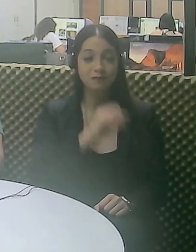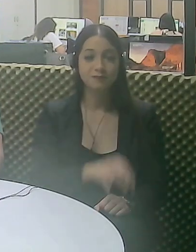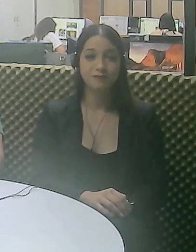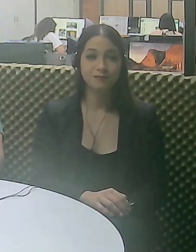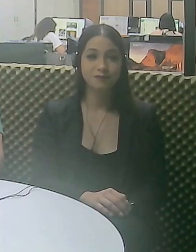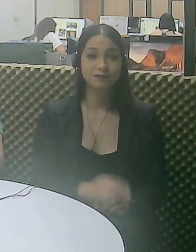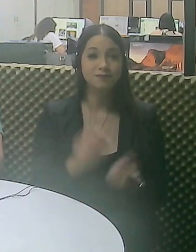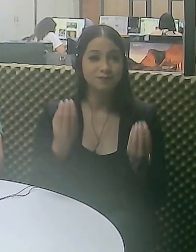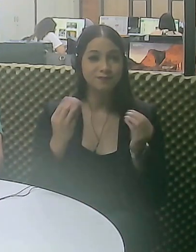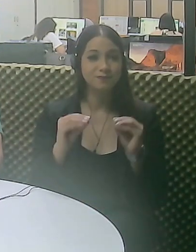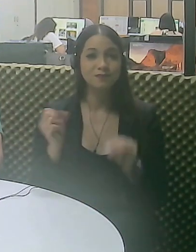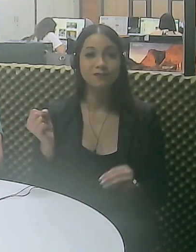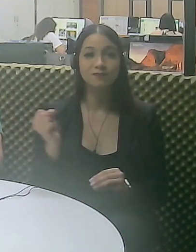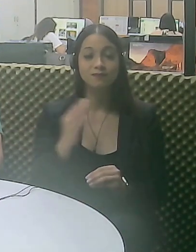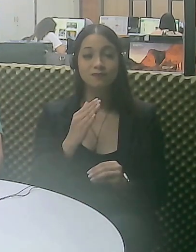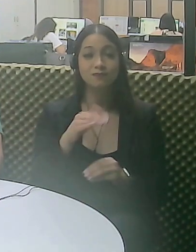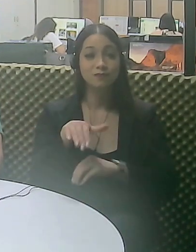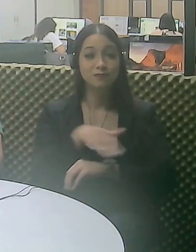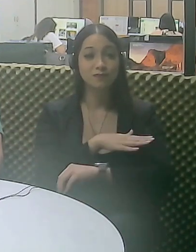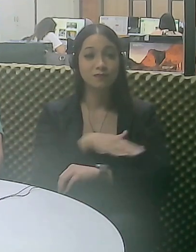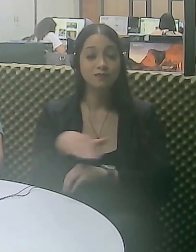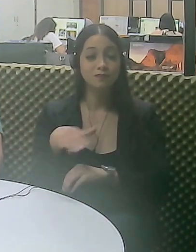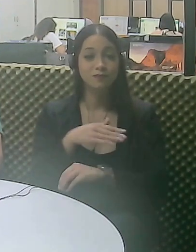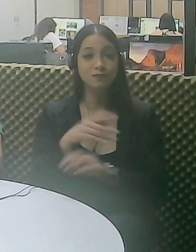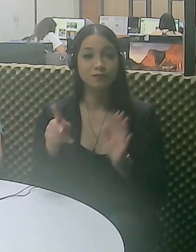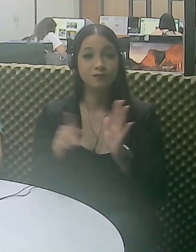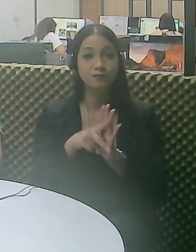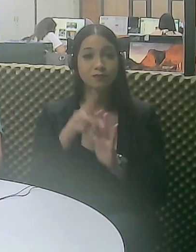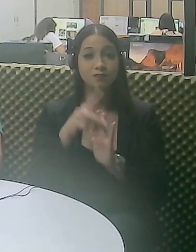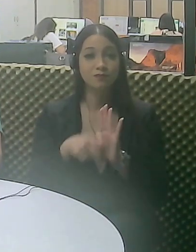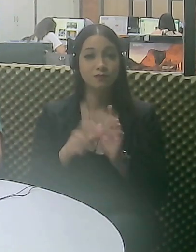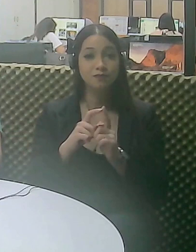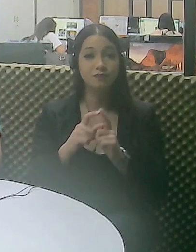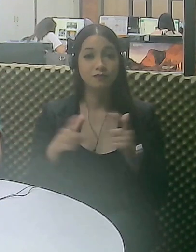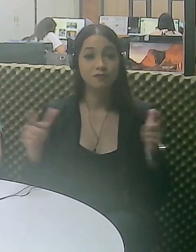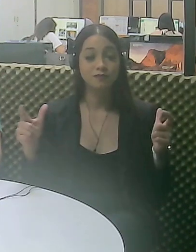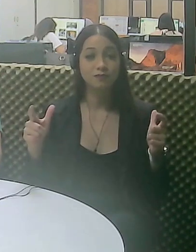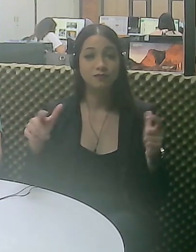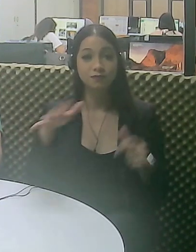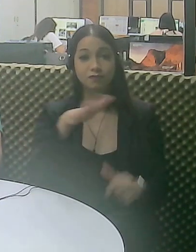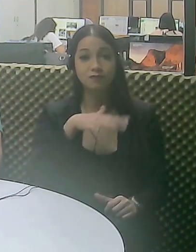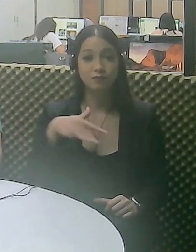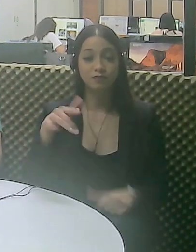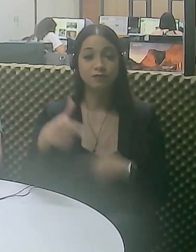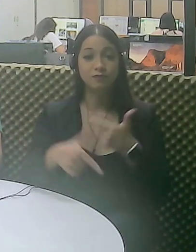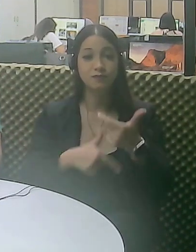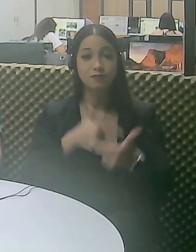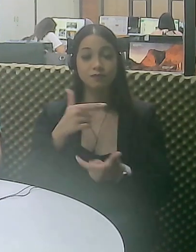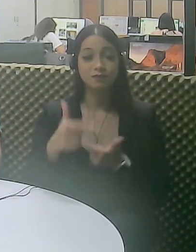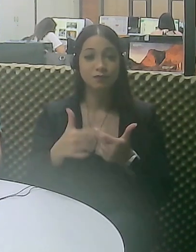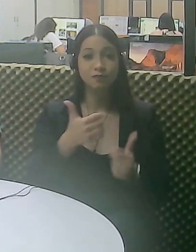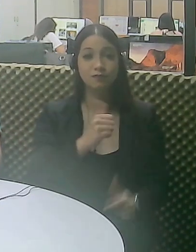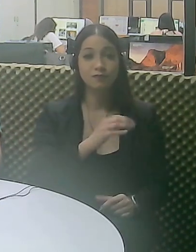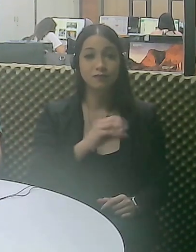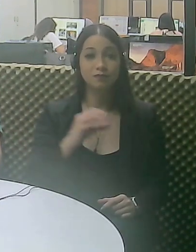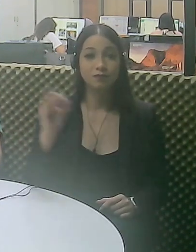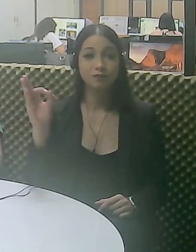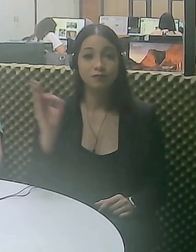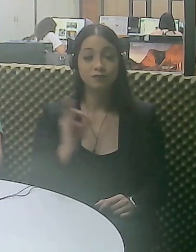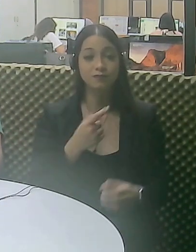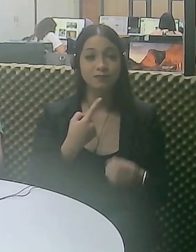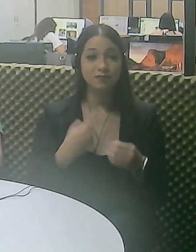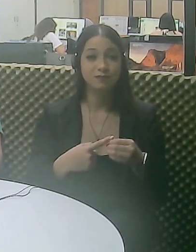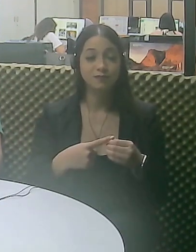A implantação dos novos endereços faz parte do projeto de ampliação da cobertura do serviço em 100% da